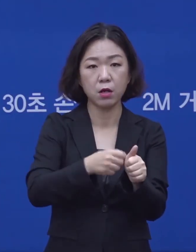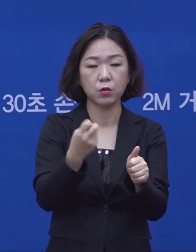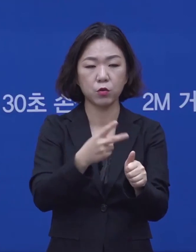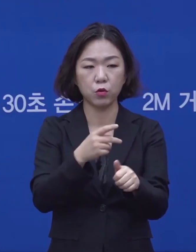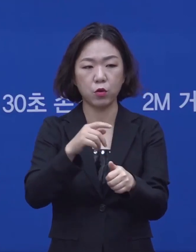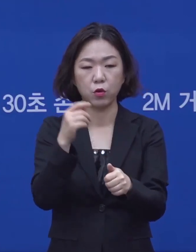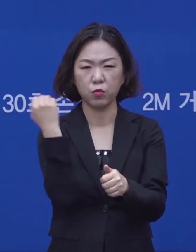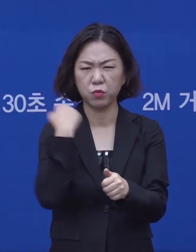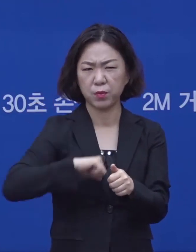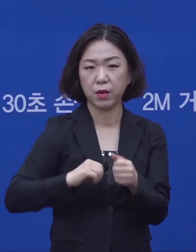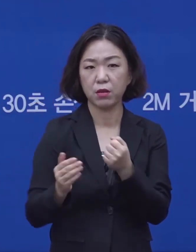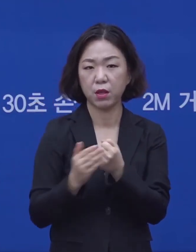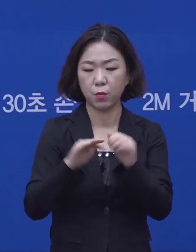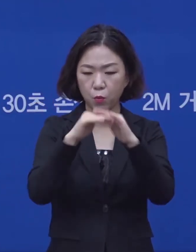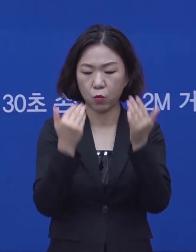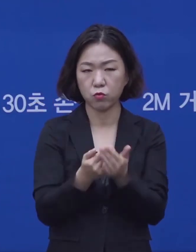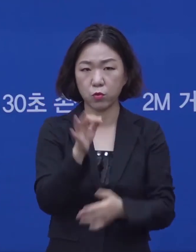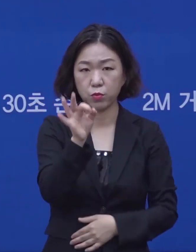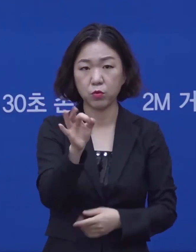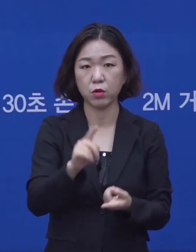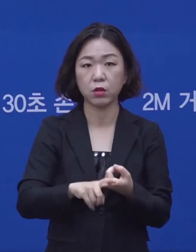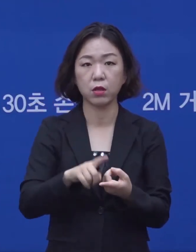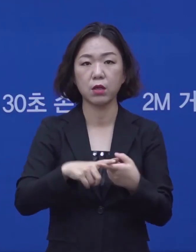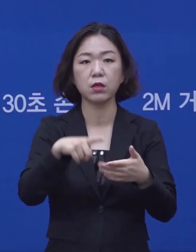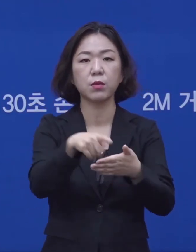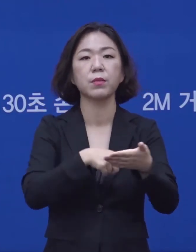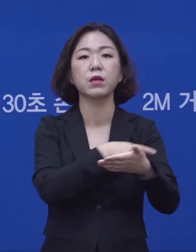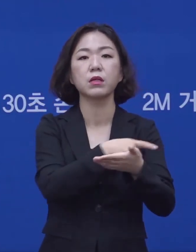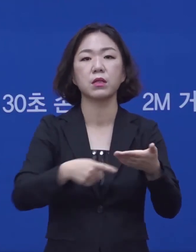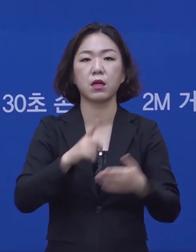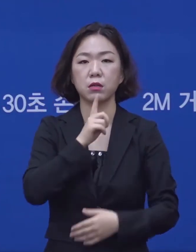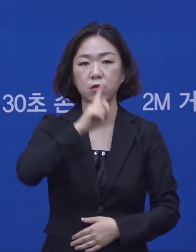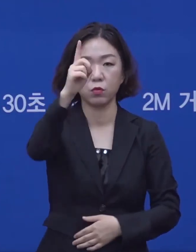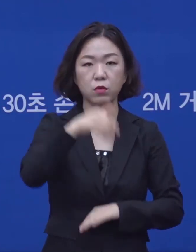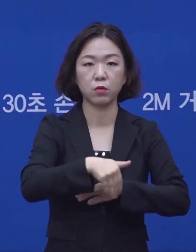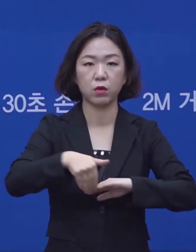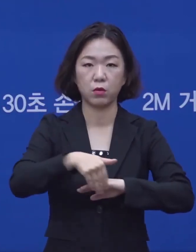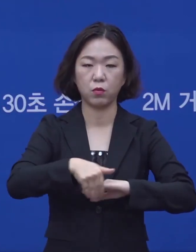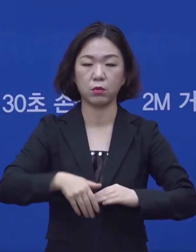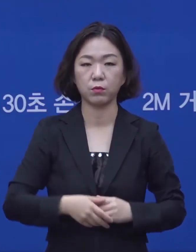위반으로 발생한 모든 비용에 대해서 손해배상 등을 청구할 예정입니다.